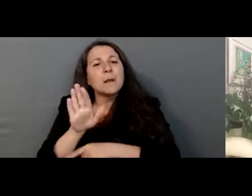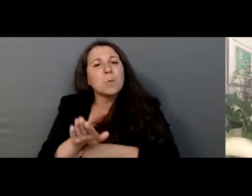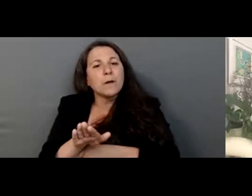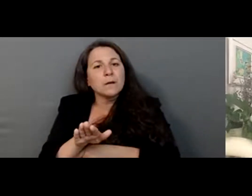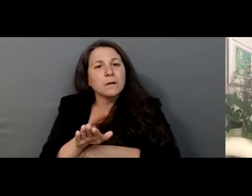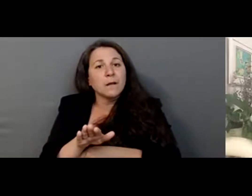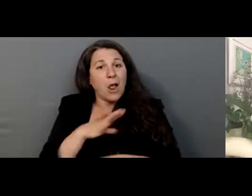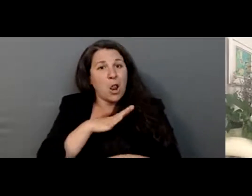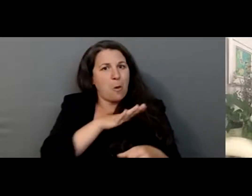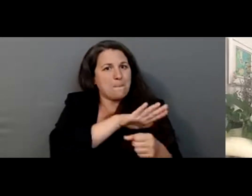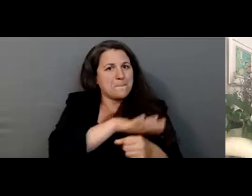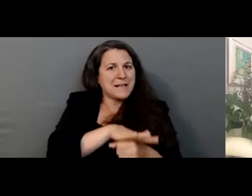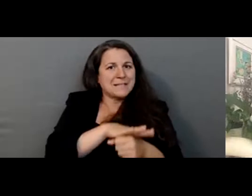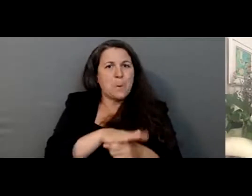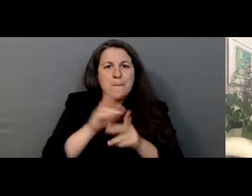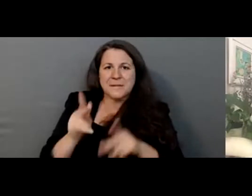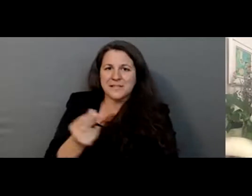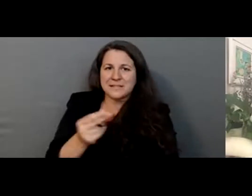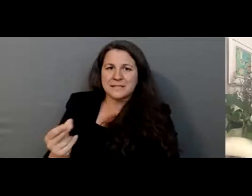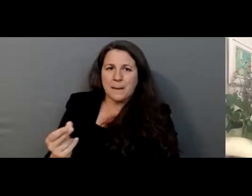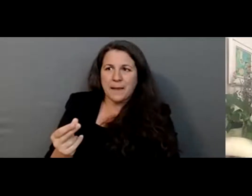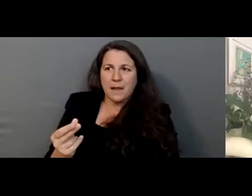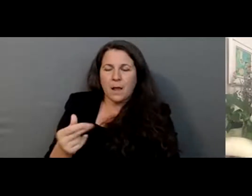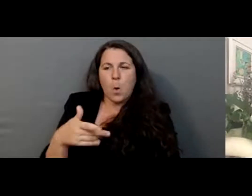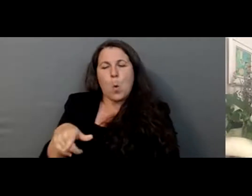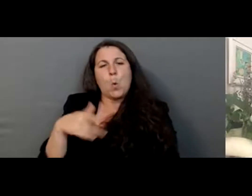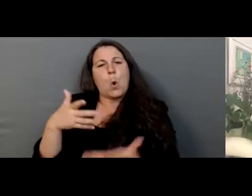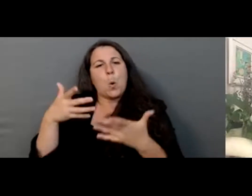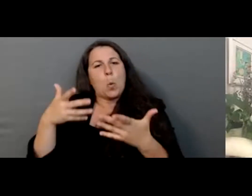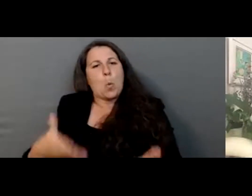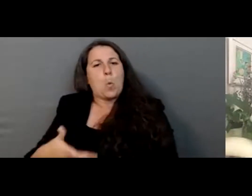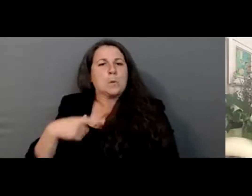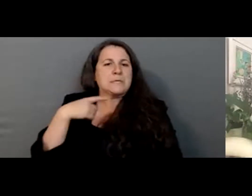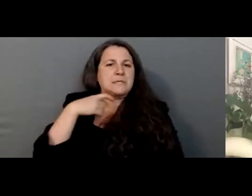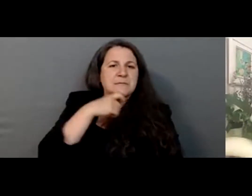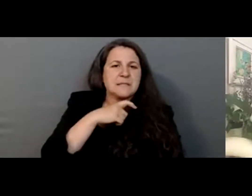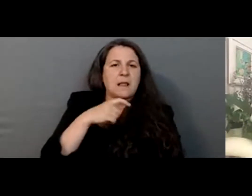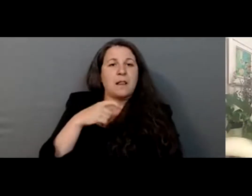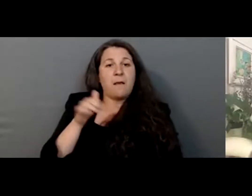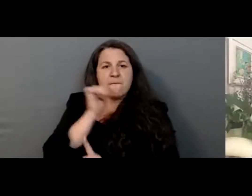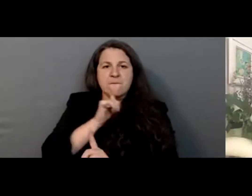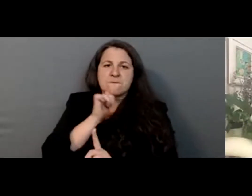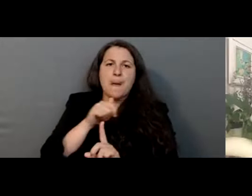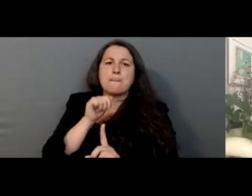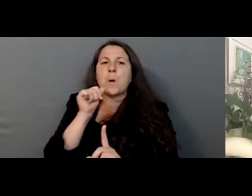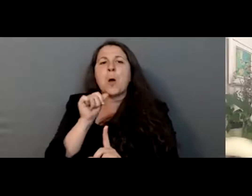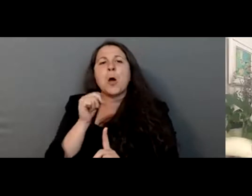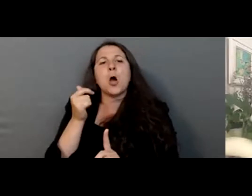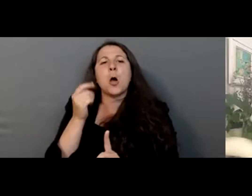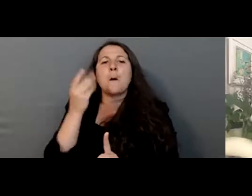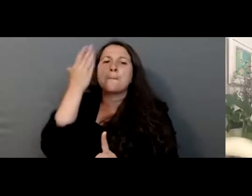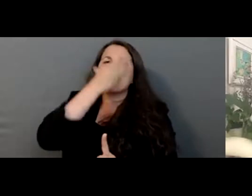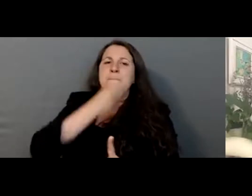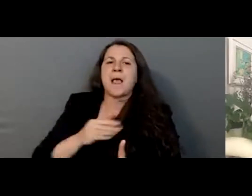handicap qui sont vues comme difficiles, qui sont vues comme étant des femmes qui n'ont pas vraiment une belle qualité de vie, fait pourquoi